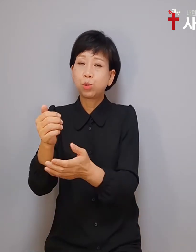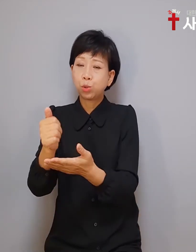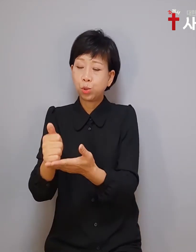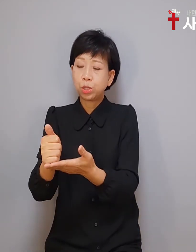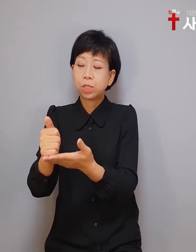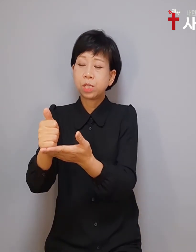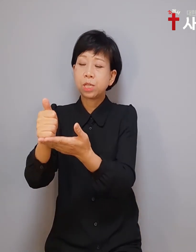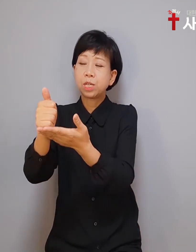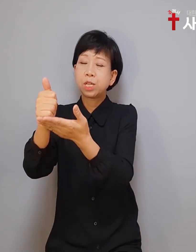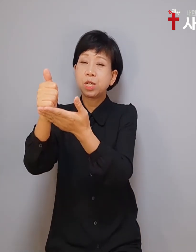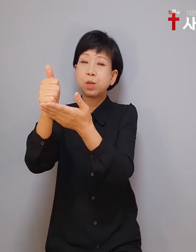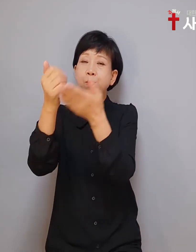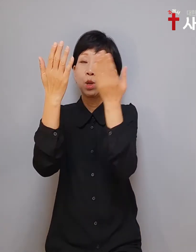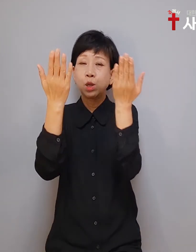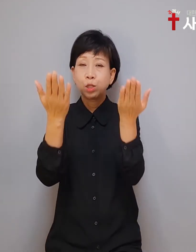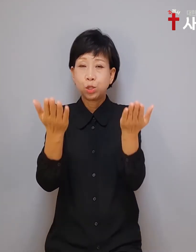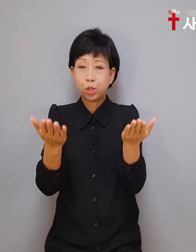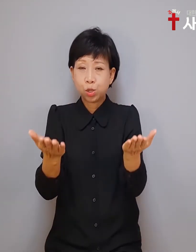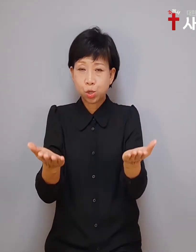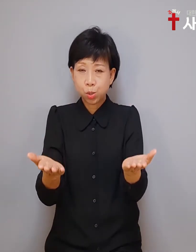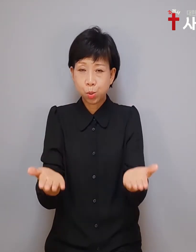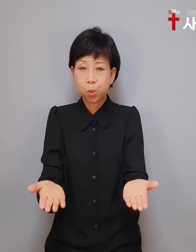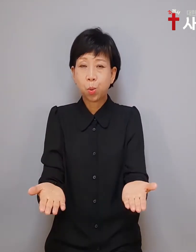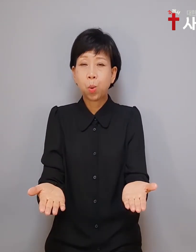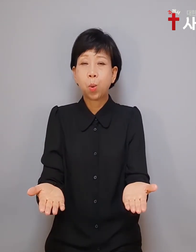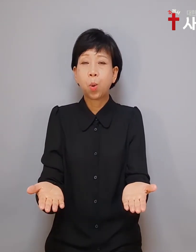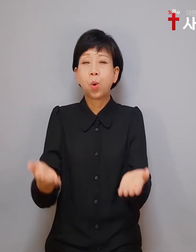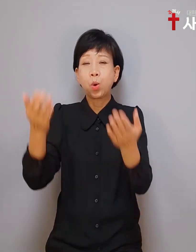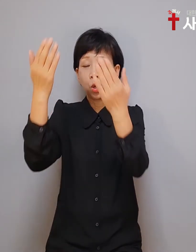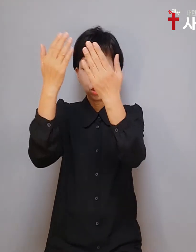예수님 쉴 곳을